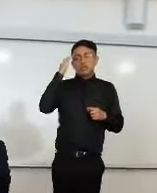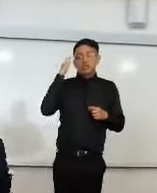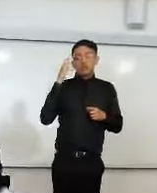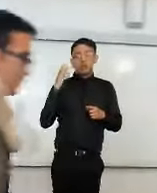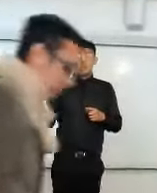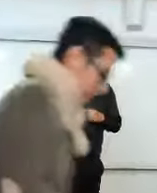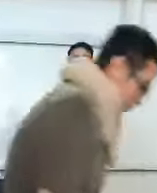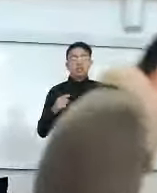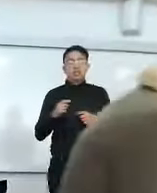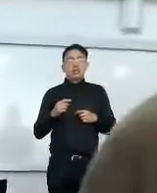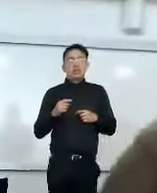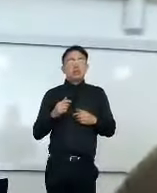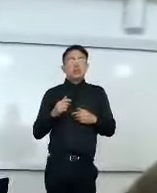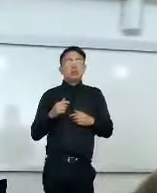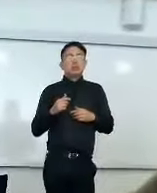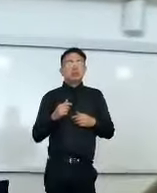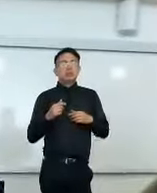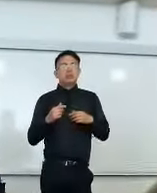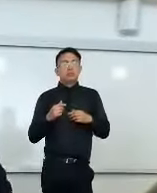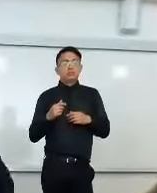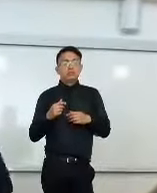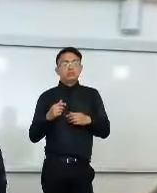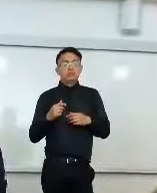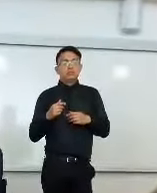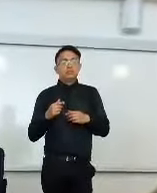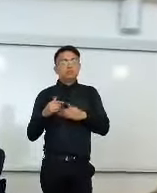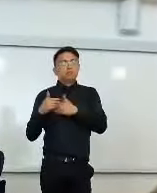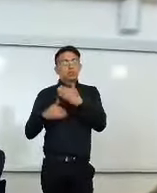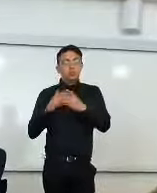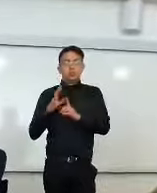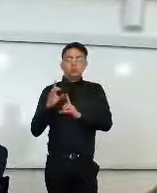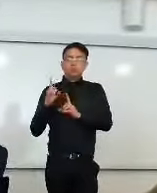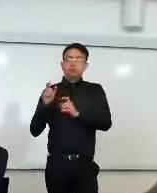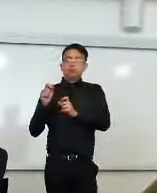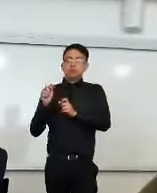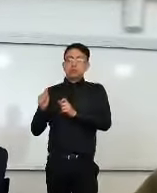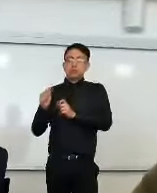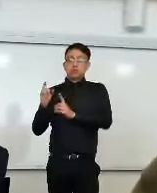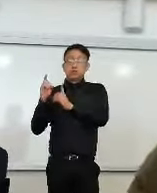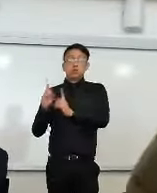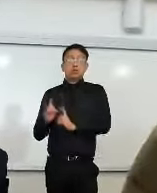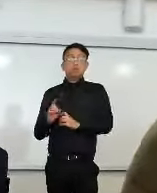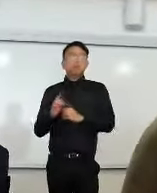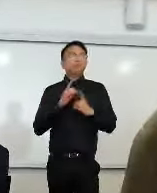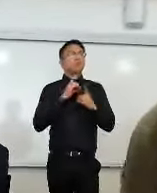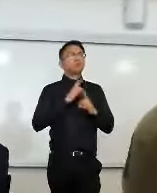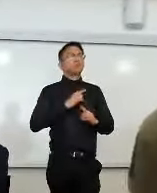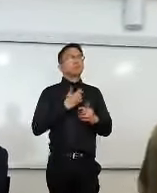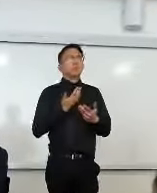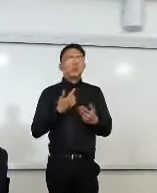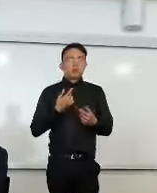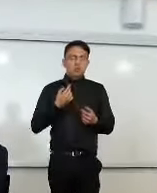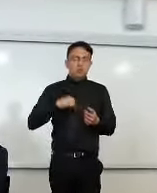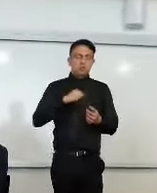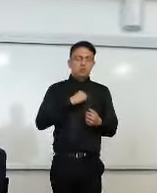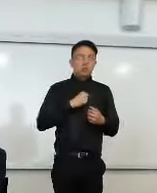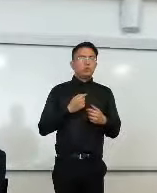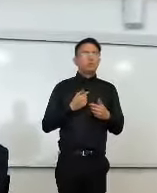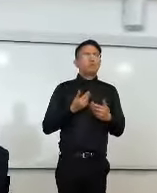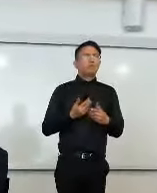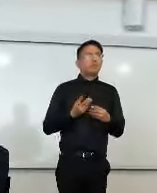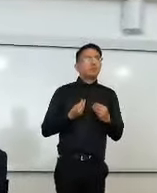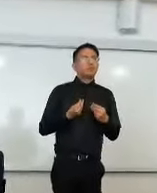provisión de apoyos y más en lo que tiene que ver con toma de decisiones, pues nosotros estamos como muy